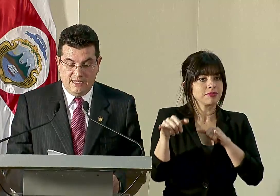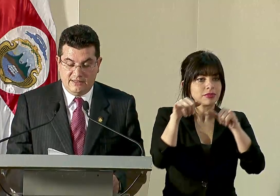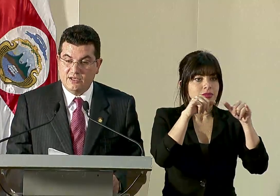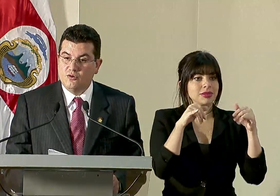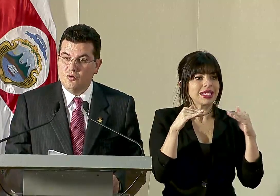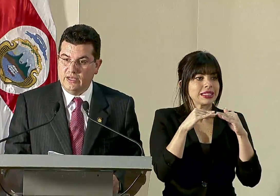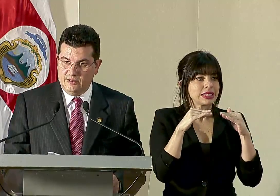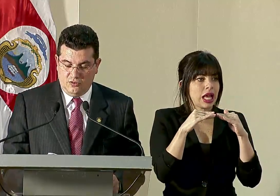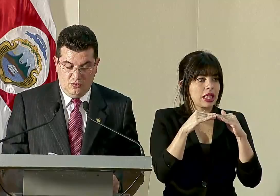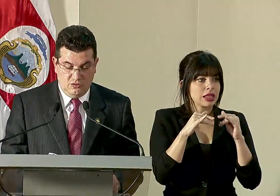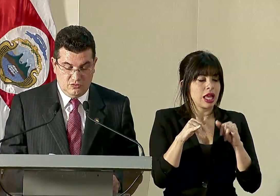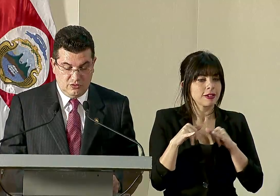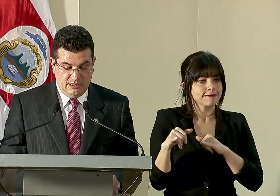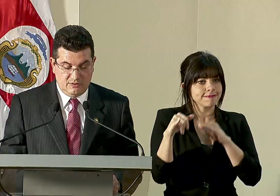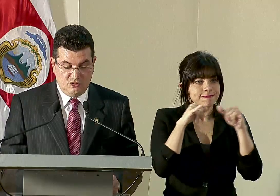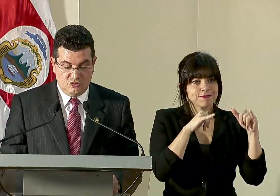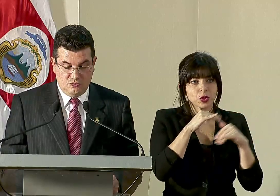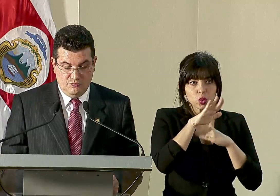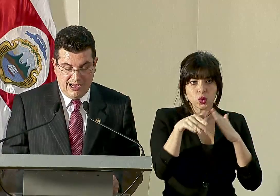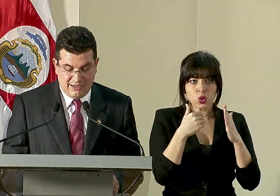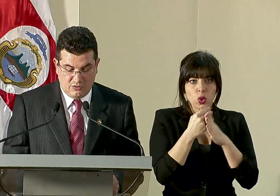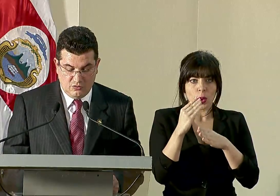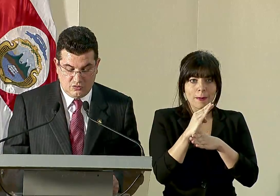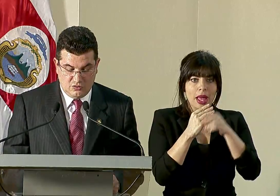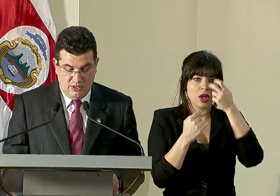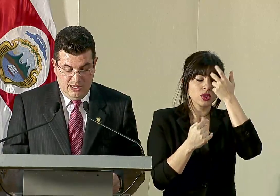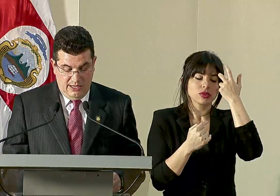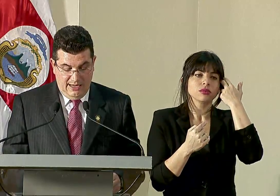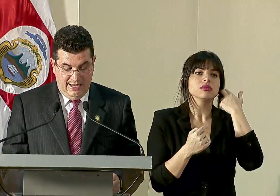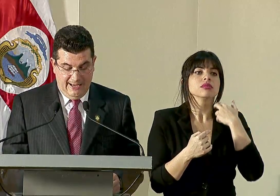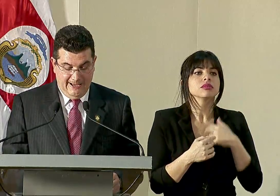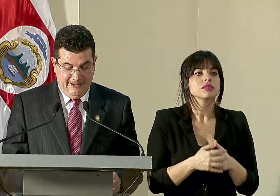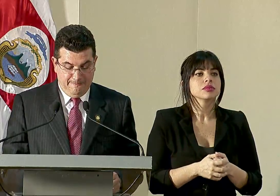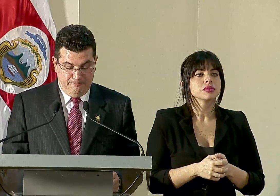idéntico en todos estos bancos.